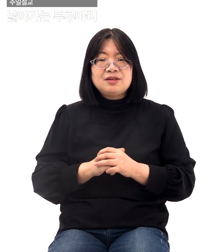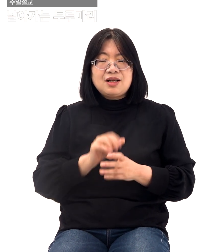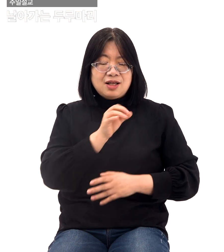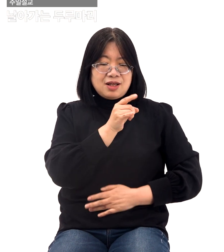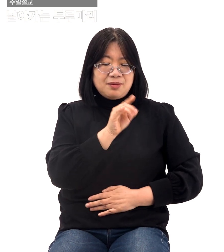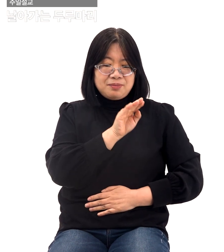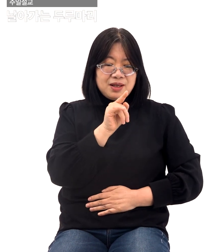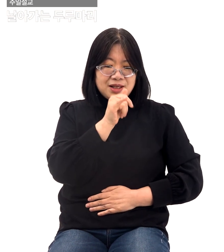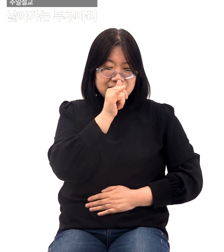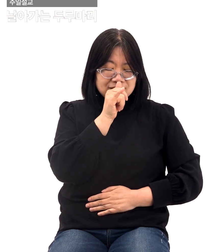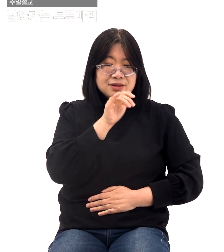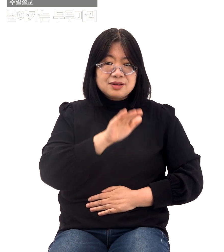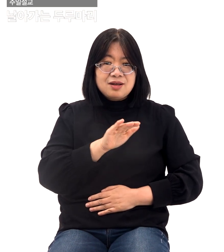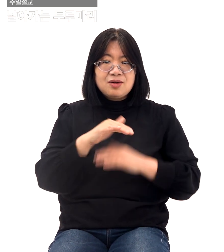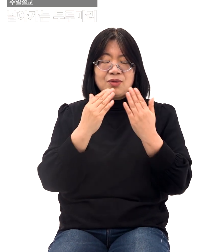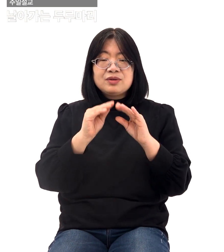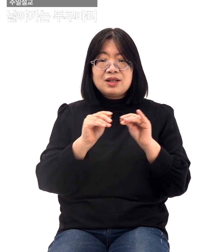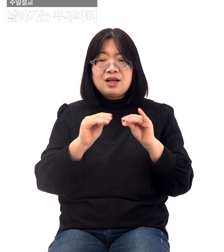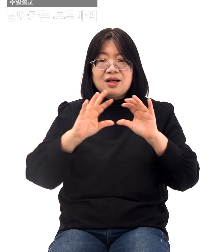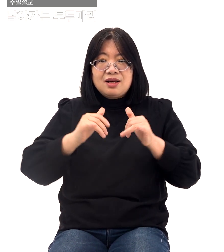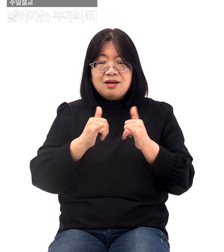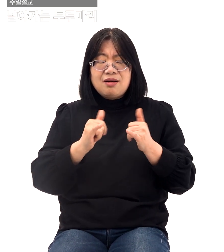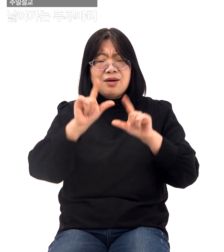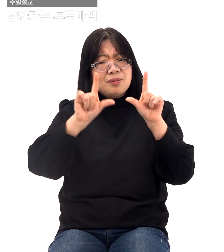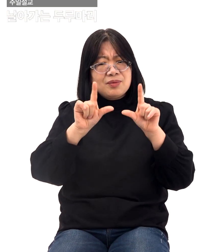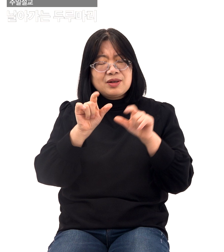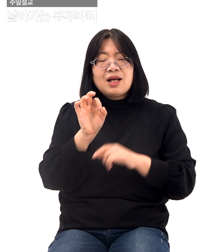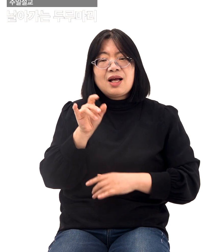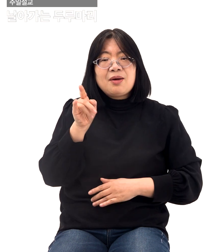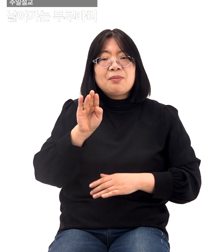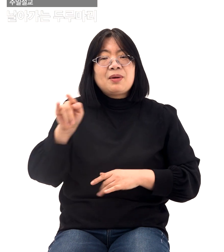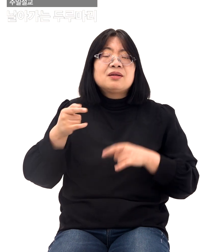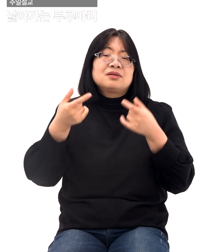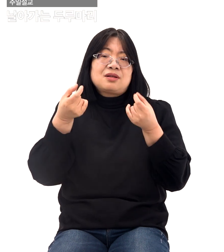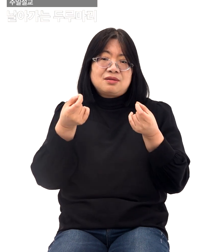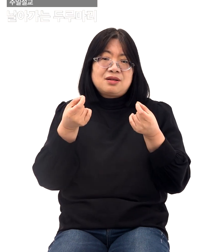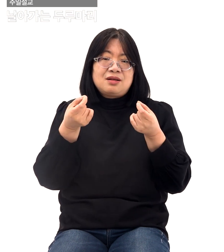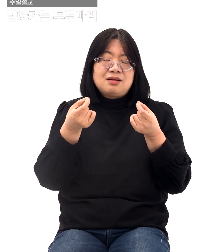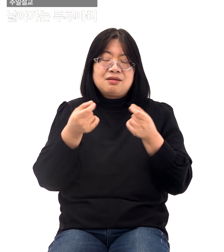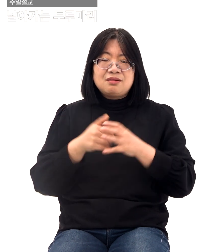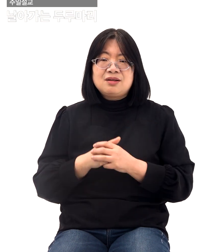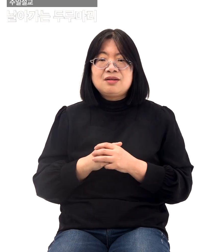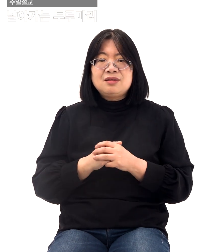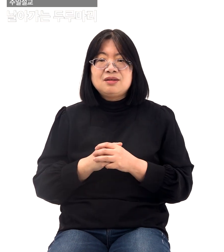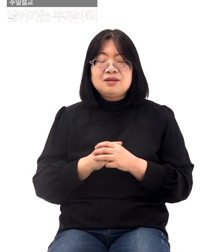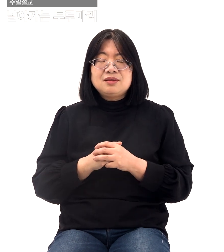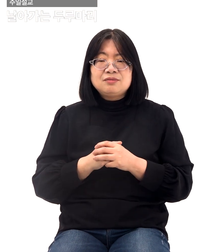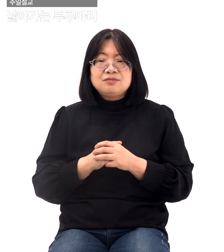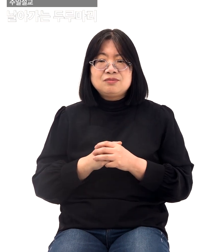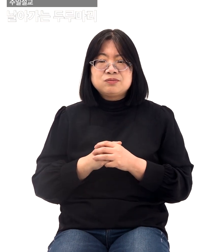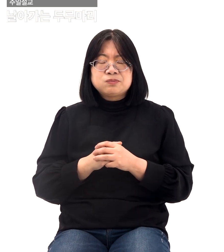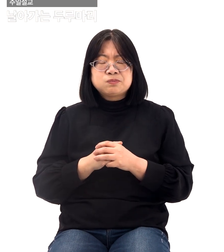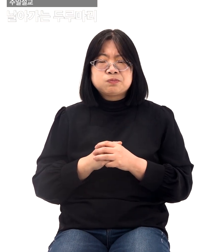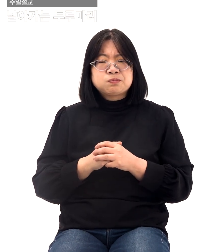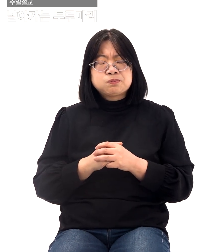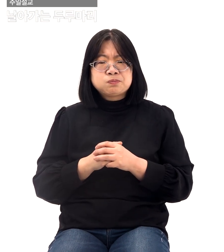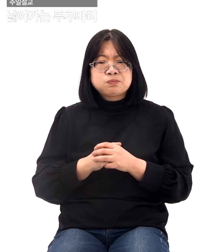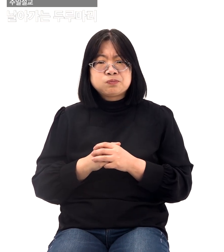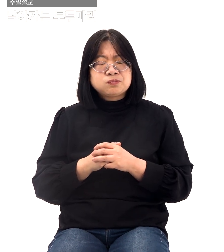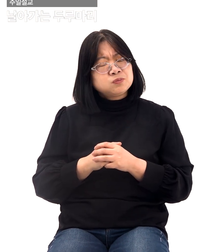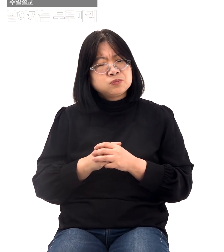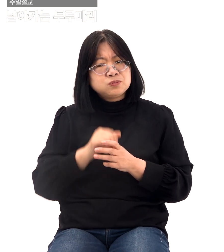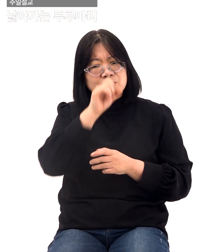에바인데 온 땅의 백성들의 모습이 그 에바 같대. 에바. 뭐가 조짐이 좀